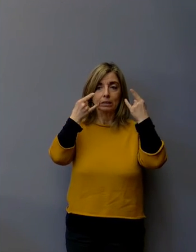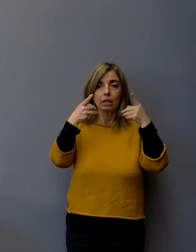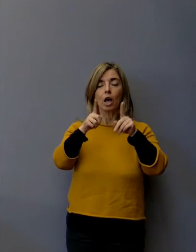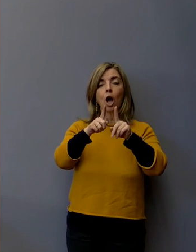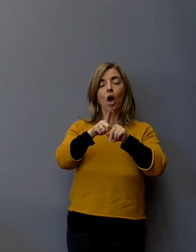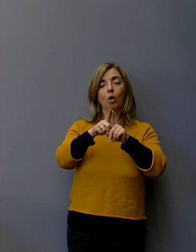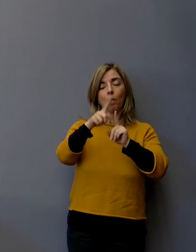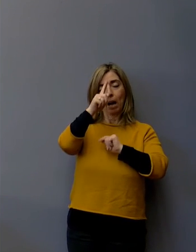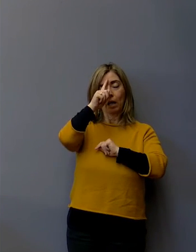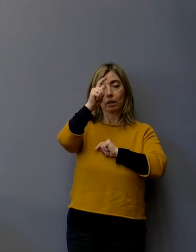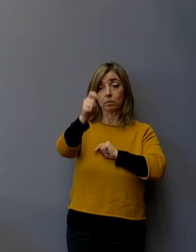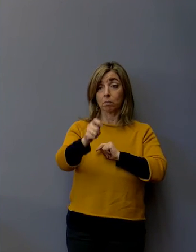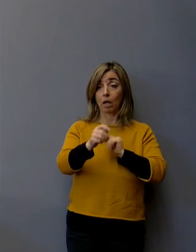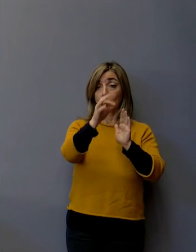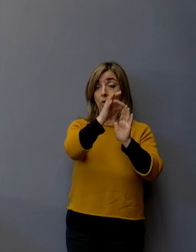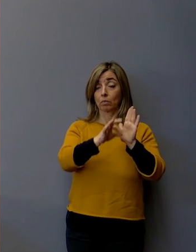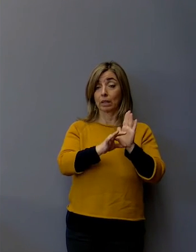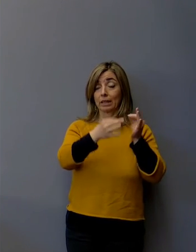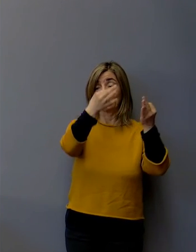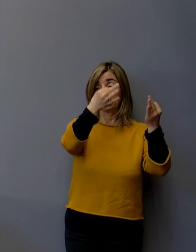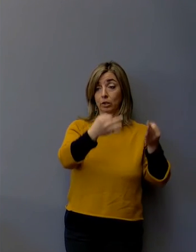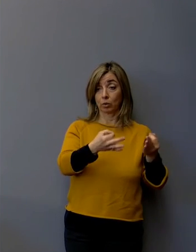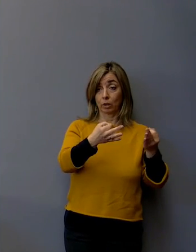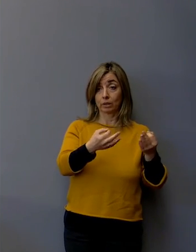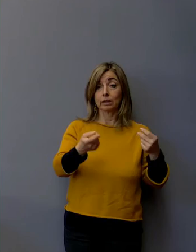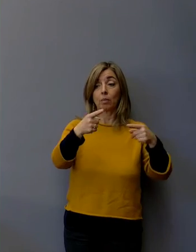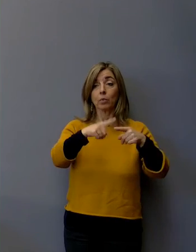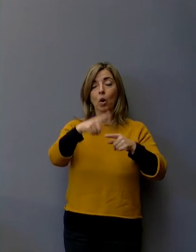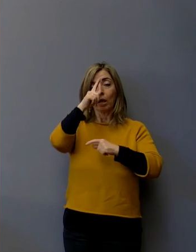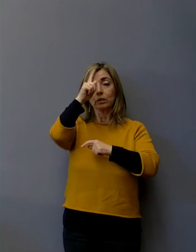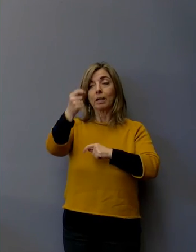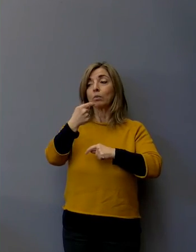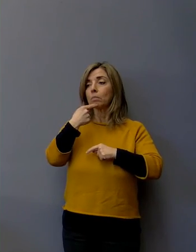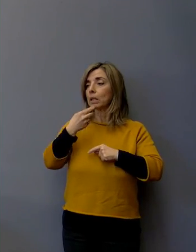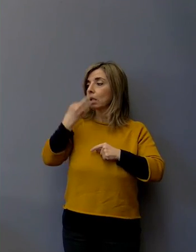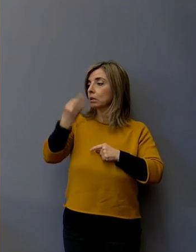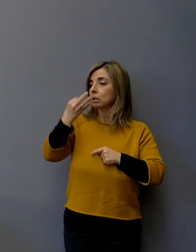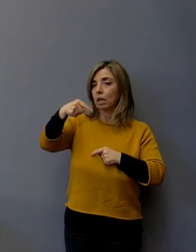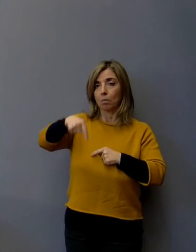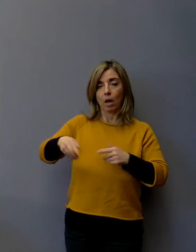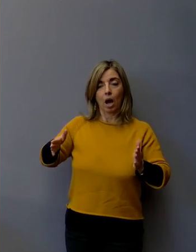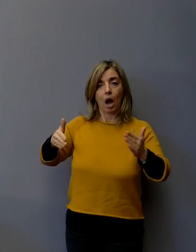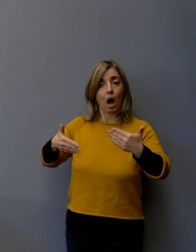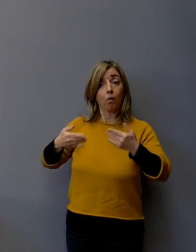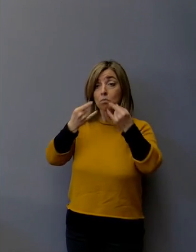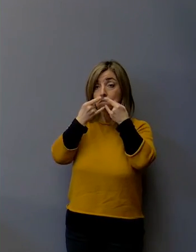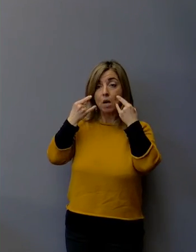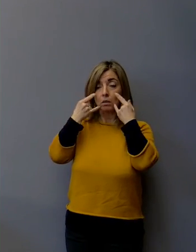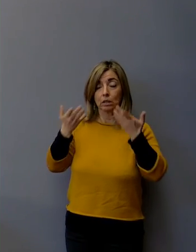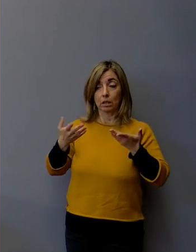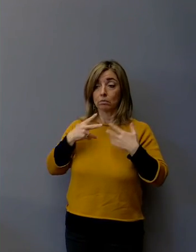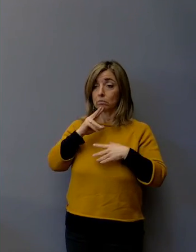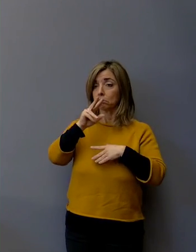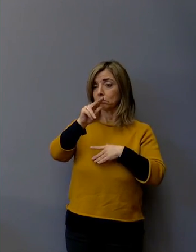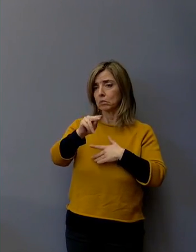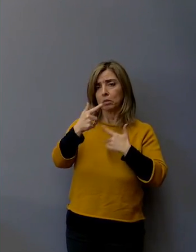penso che sia anche un rispetto verso chi la porta continuamente a internet almeno non lo dico lo dico proprio in modo trasparente si deve